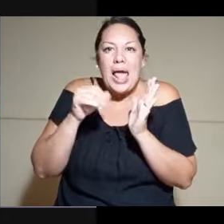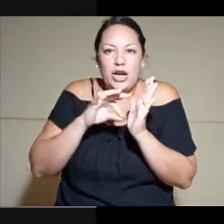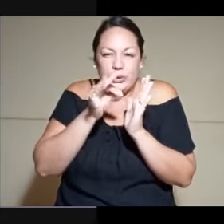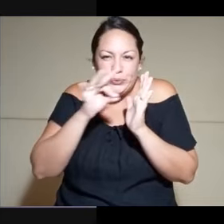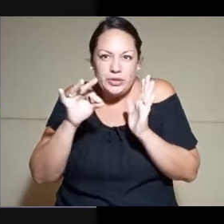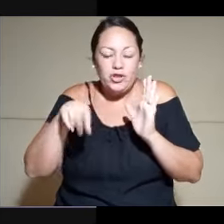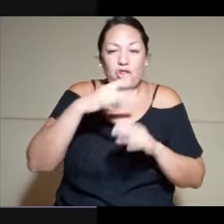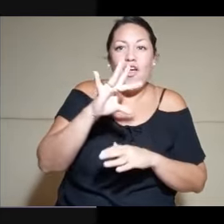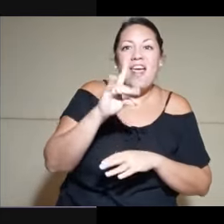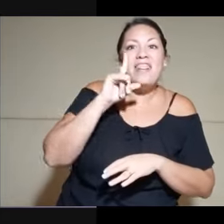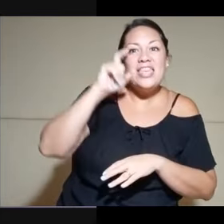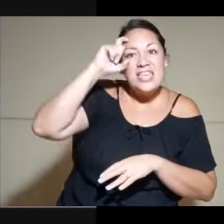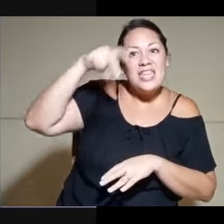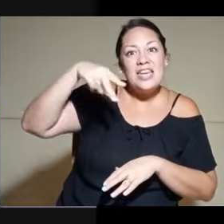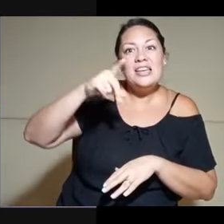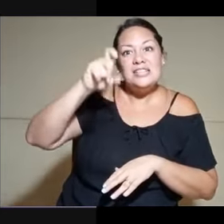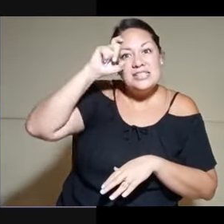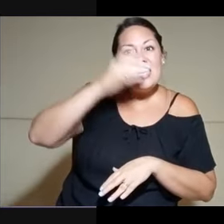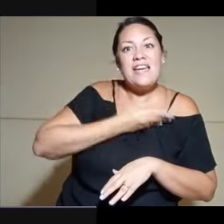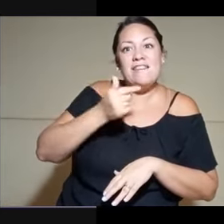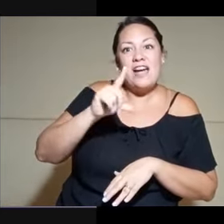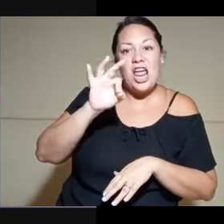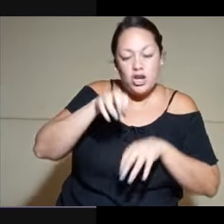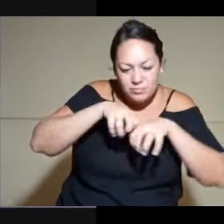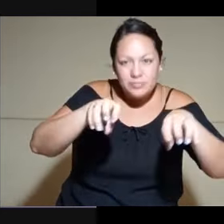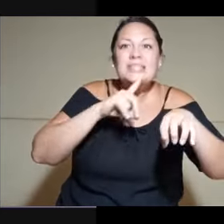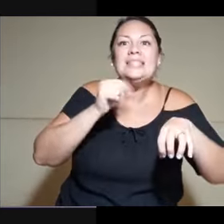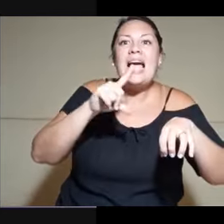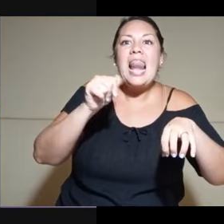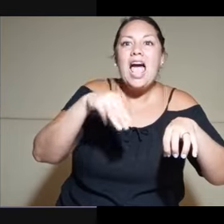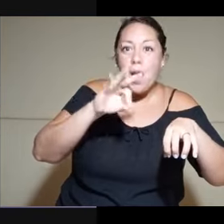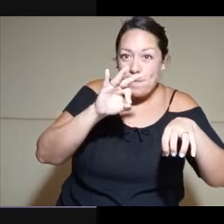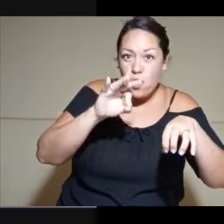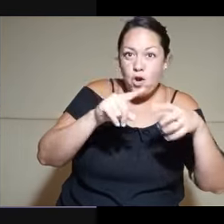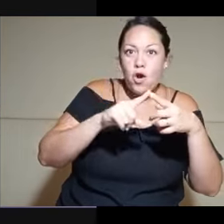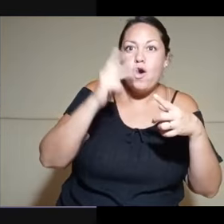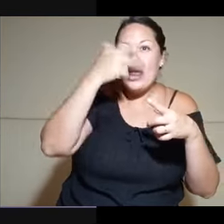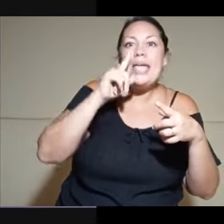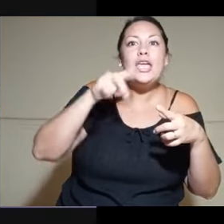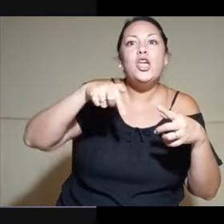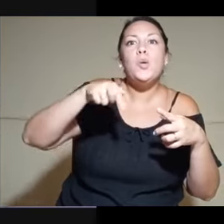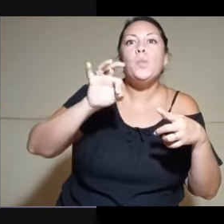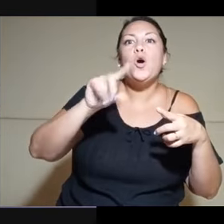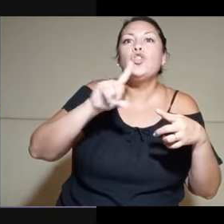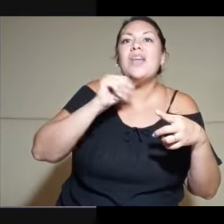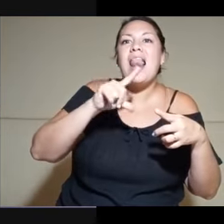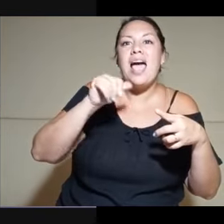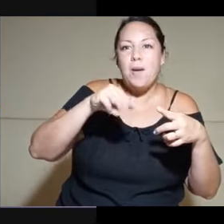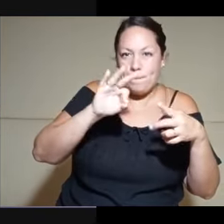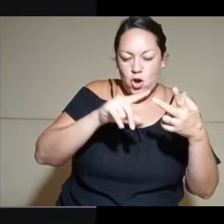que comunica un hemisferio con el otro. Y la otra parte es el diencéfalo, que es el que va a dar origen al tálamo,